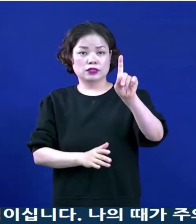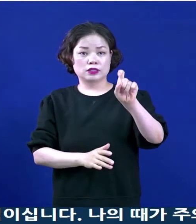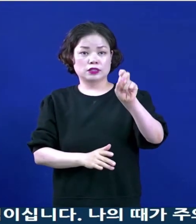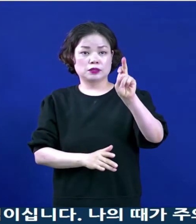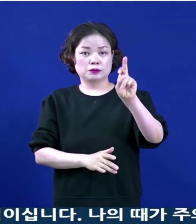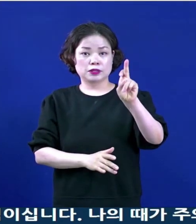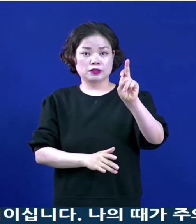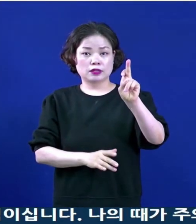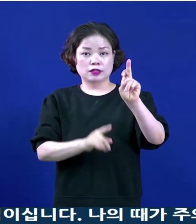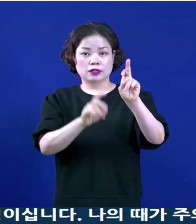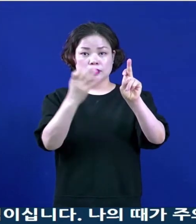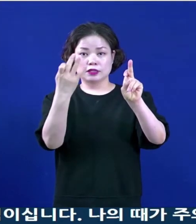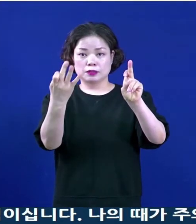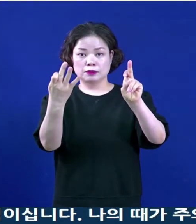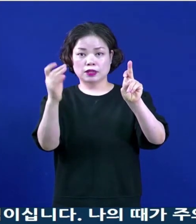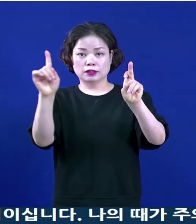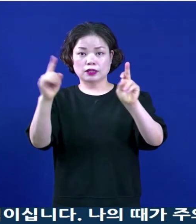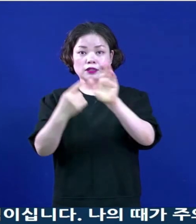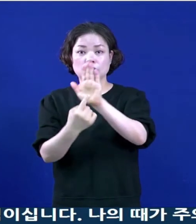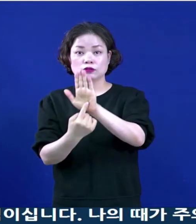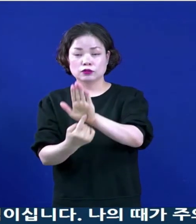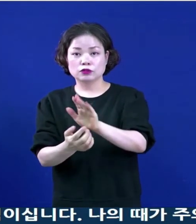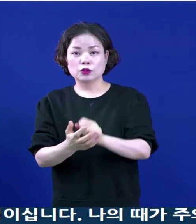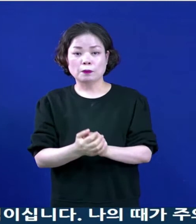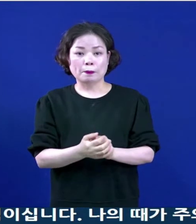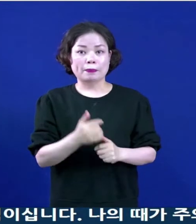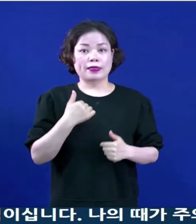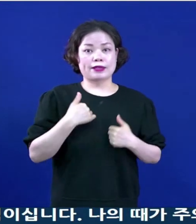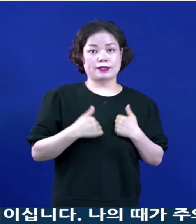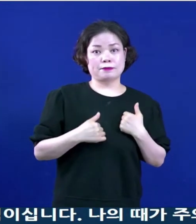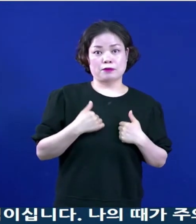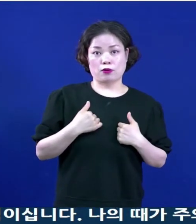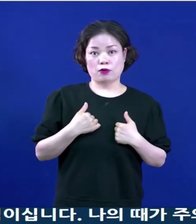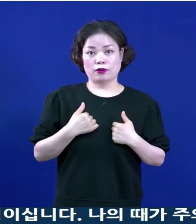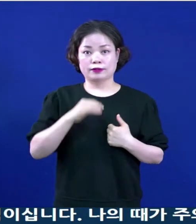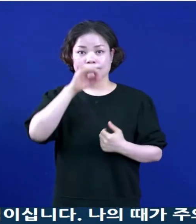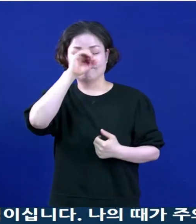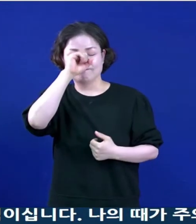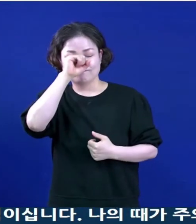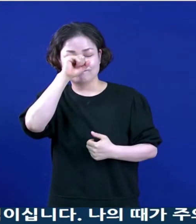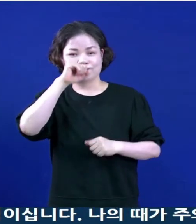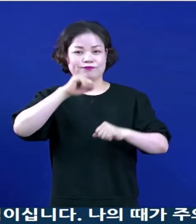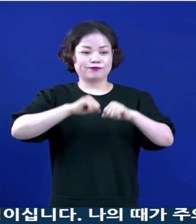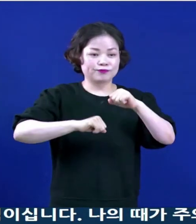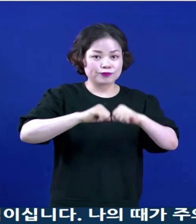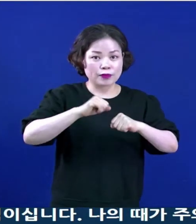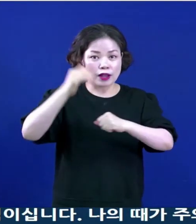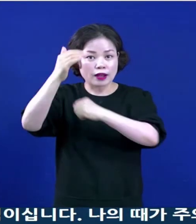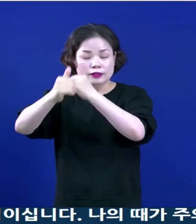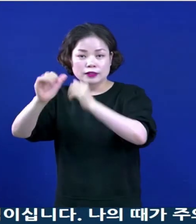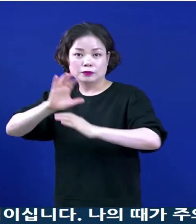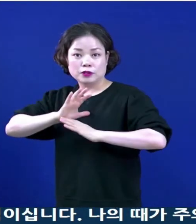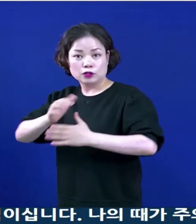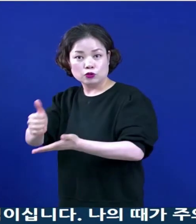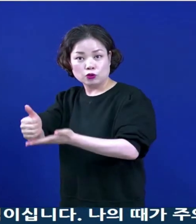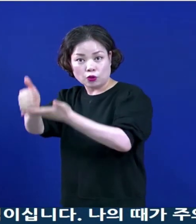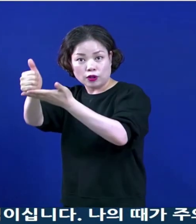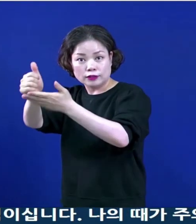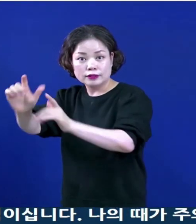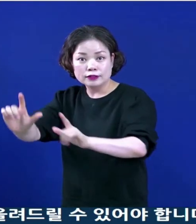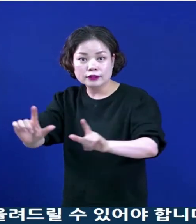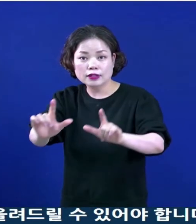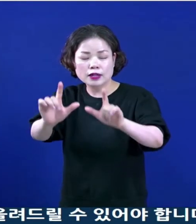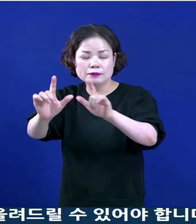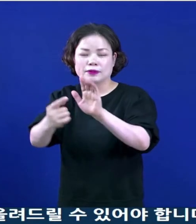가지가 나오고 14절에 한 가지가 등장하는데요, 기뻐하고 선을 행하고 하나님을 경유하는 삶의